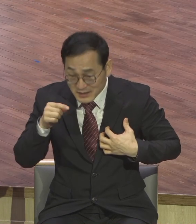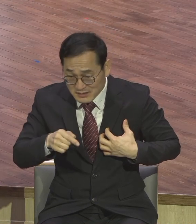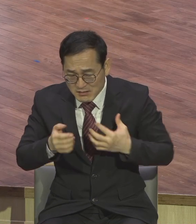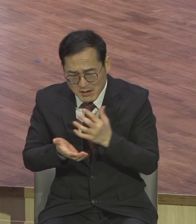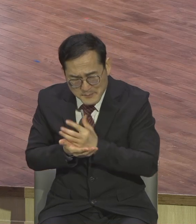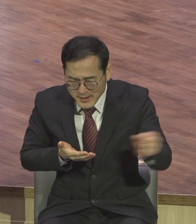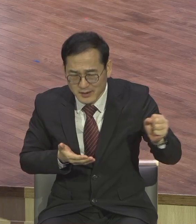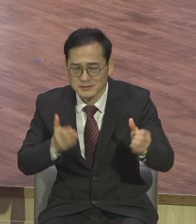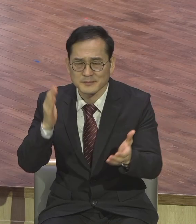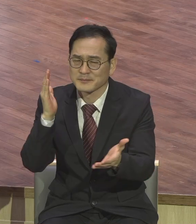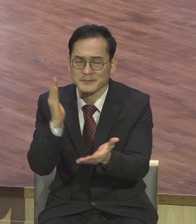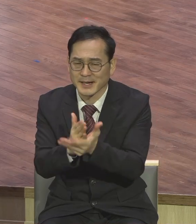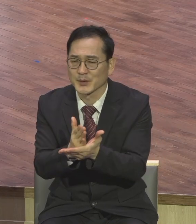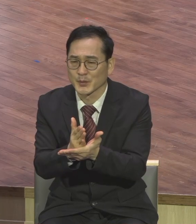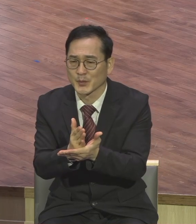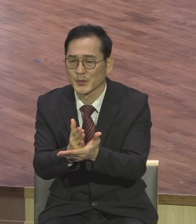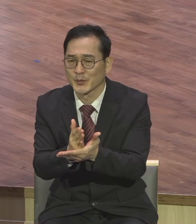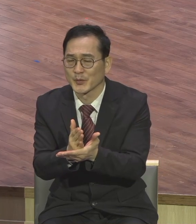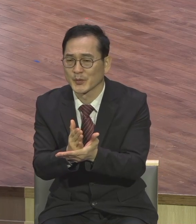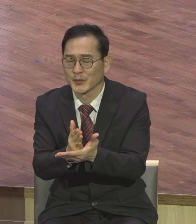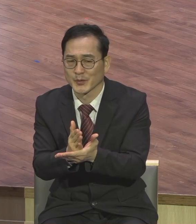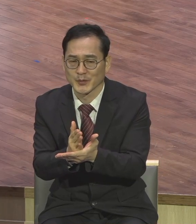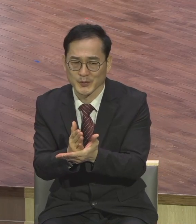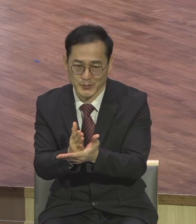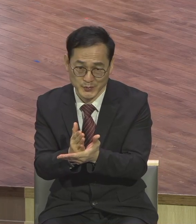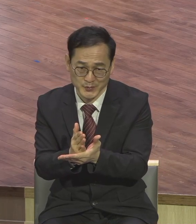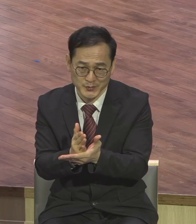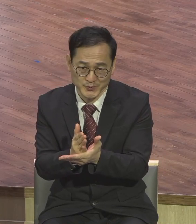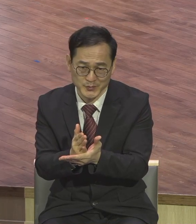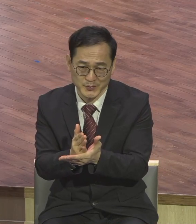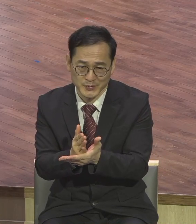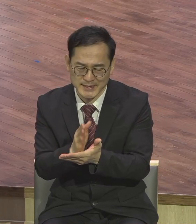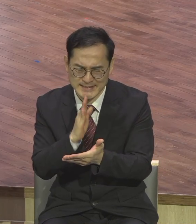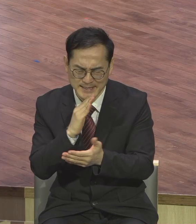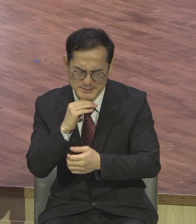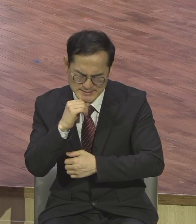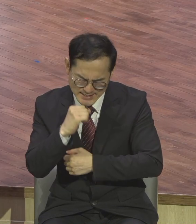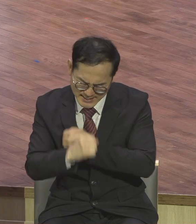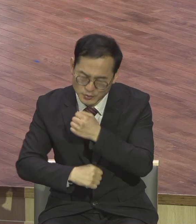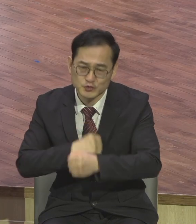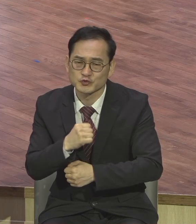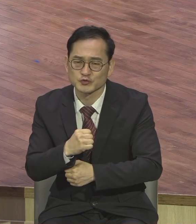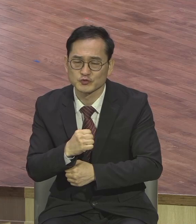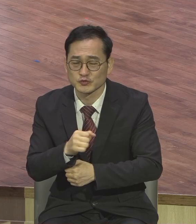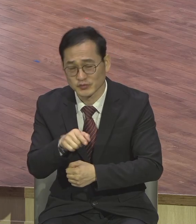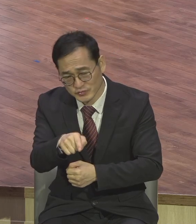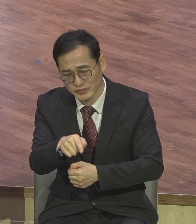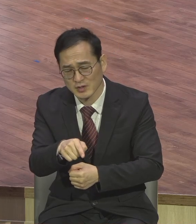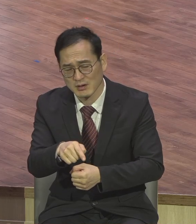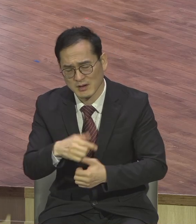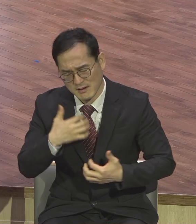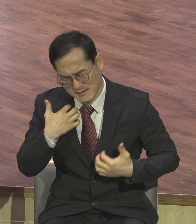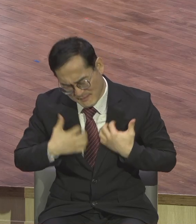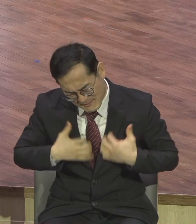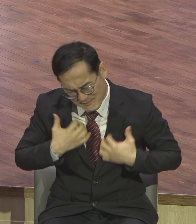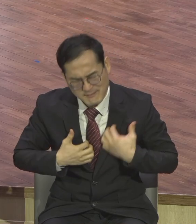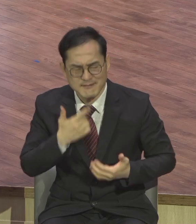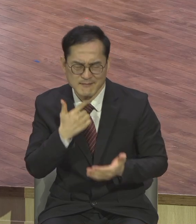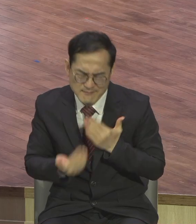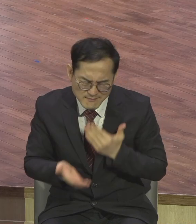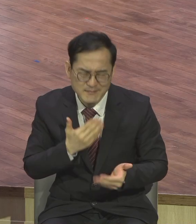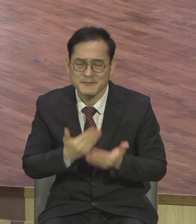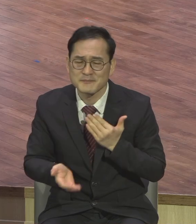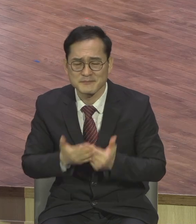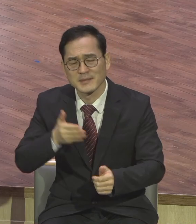뺏기지 말고 어떤 이유든 그 참 자유를 너는 온전히 누리라는 그러한